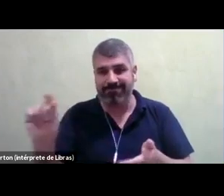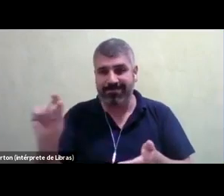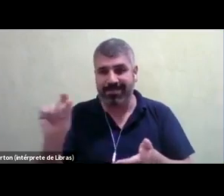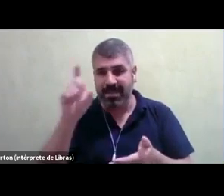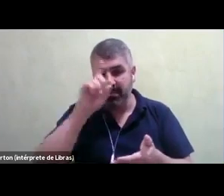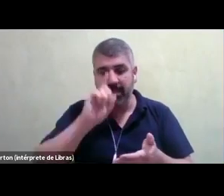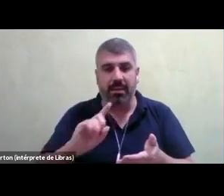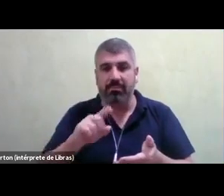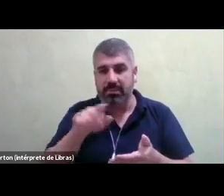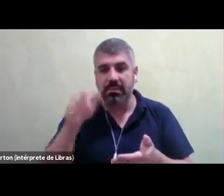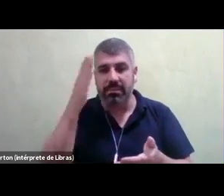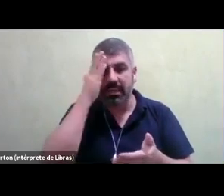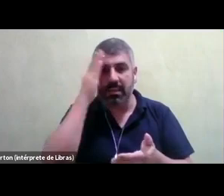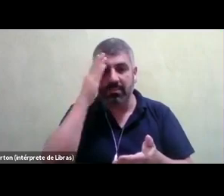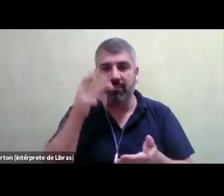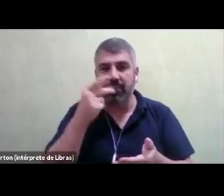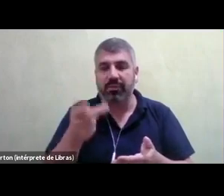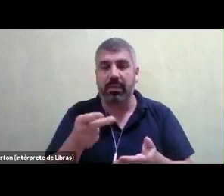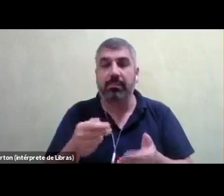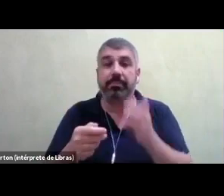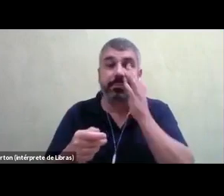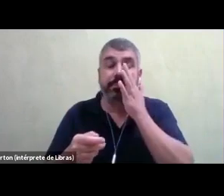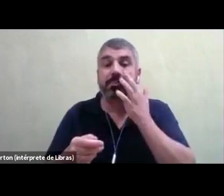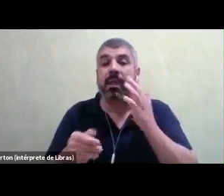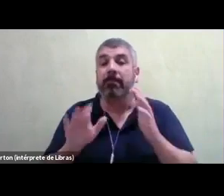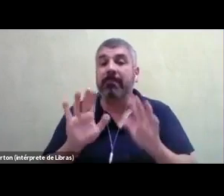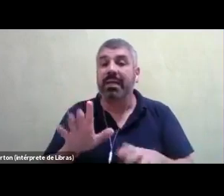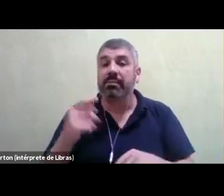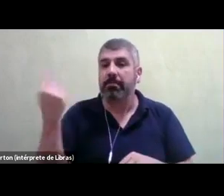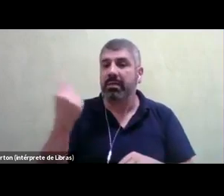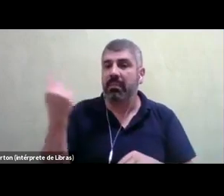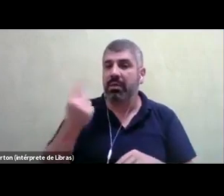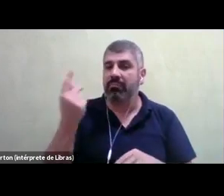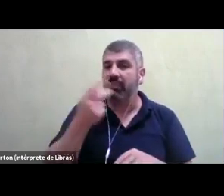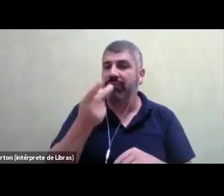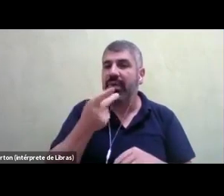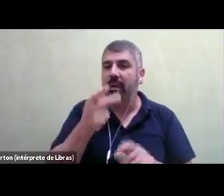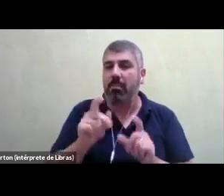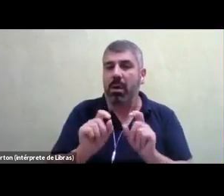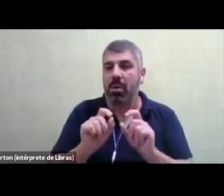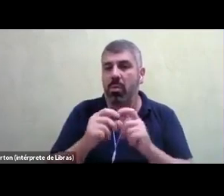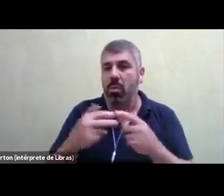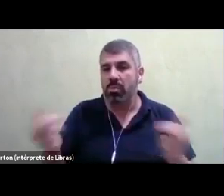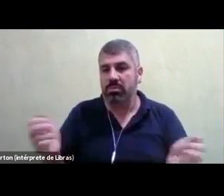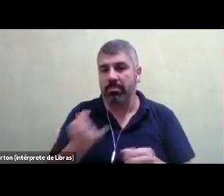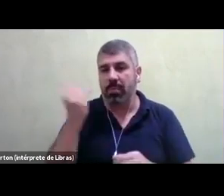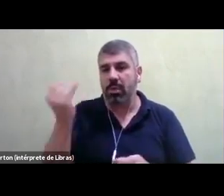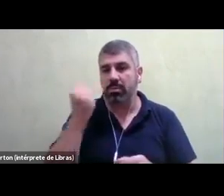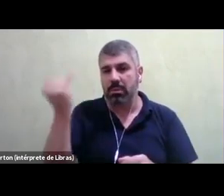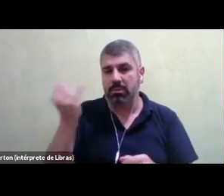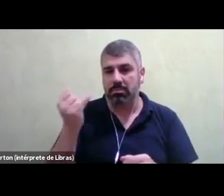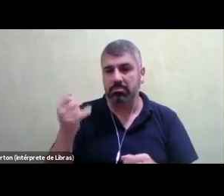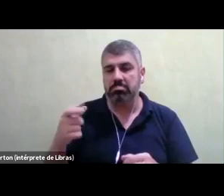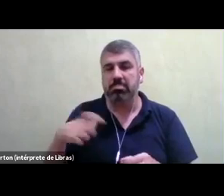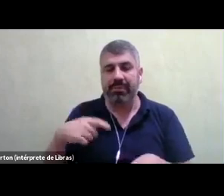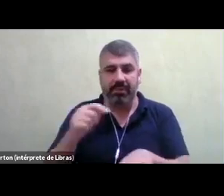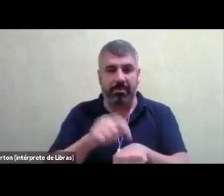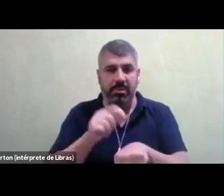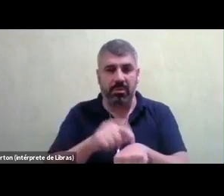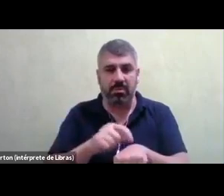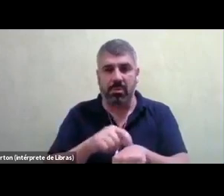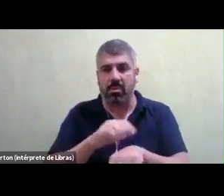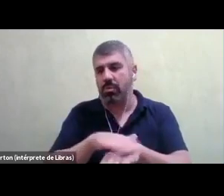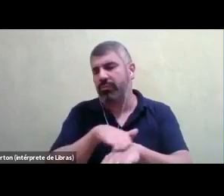eu vou falar. Antes, eu só quero fazer um comentário que eu acho que é bem relevante, né? Durante esse período, eu conversei com